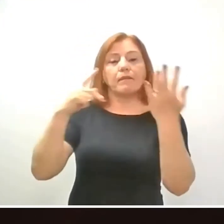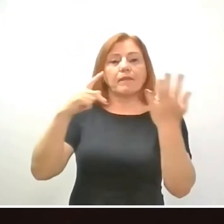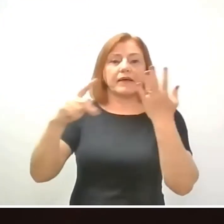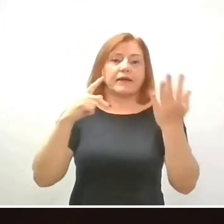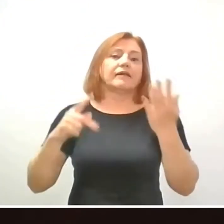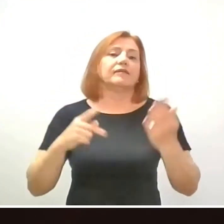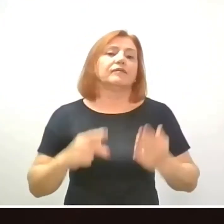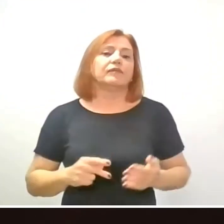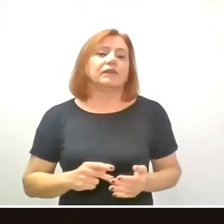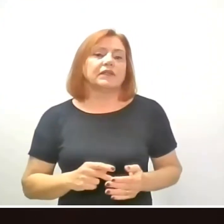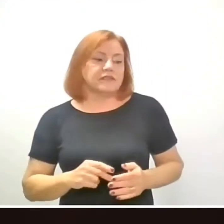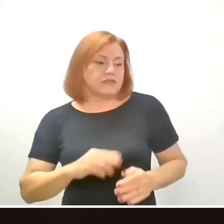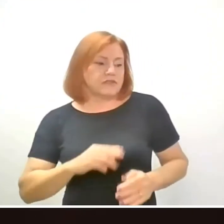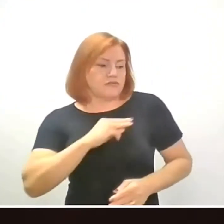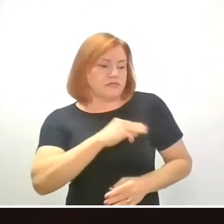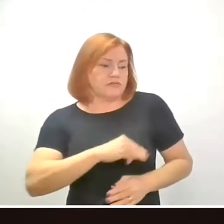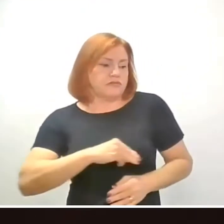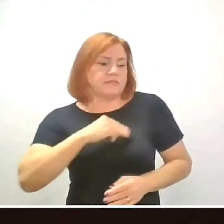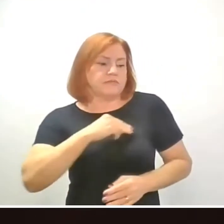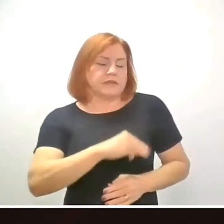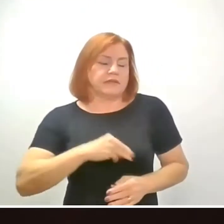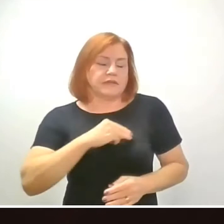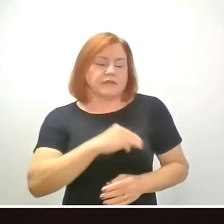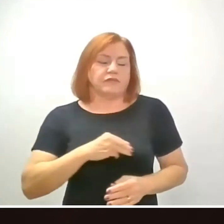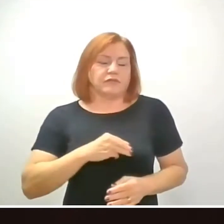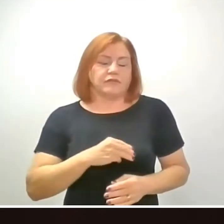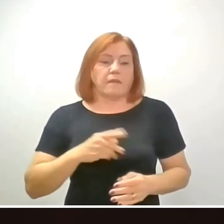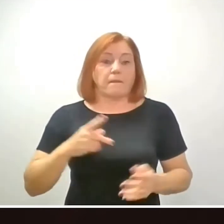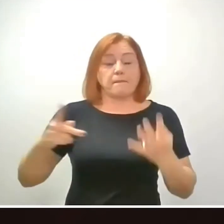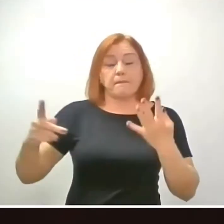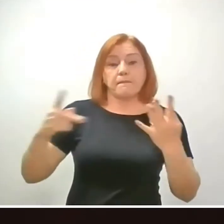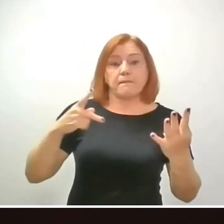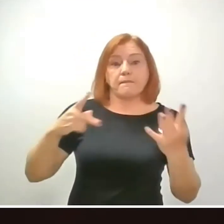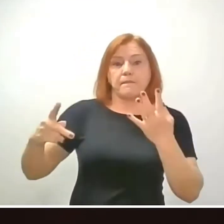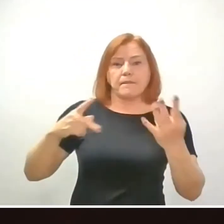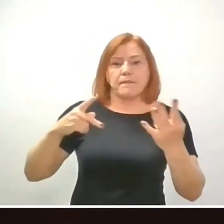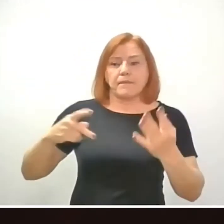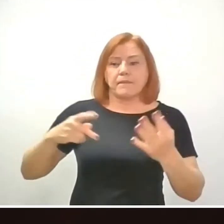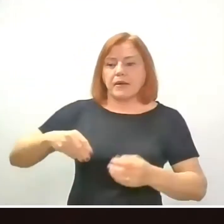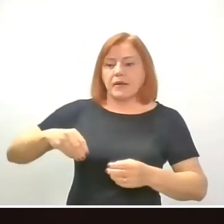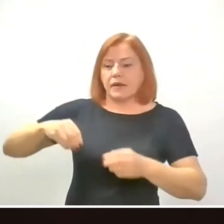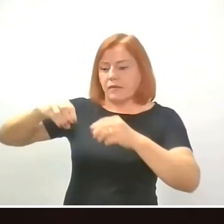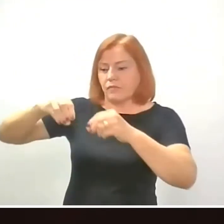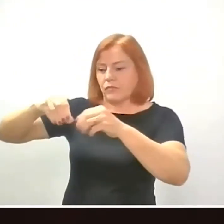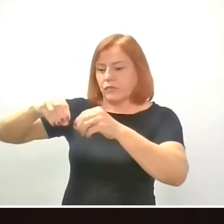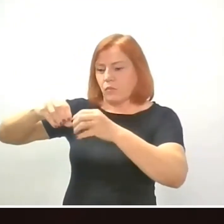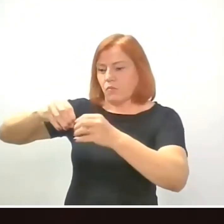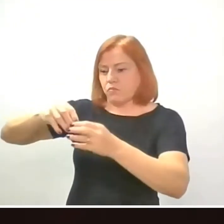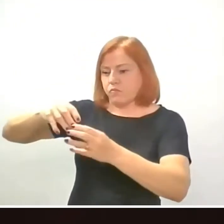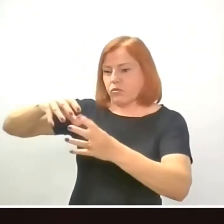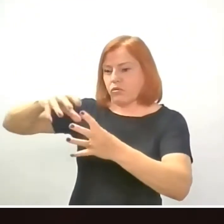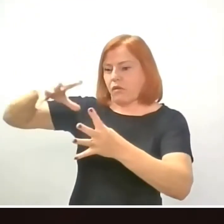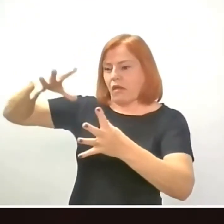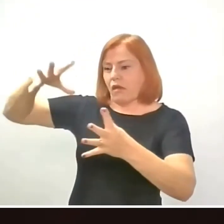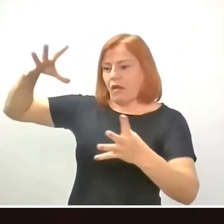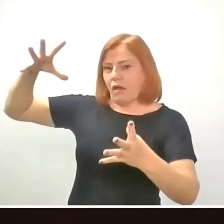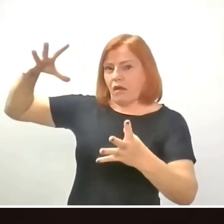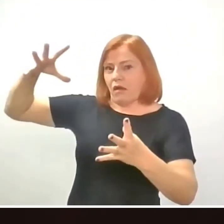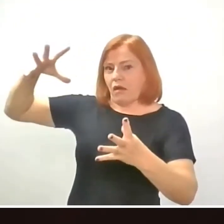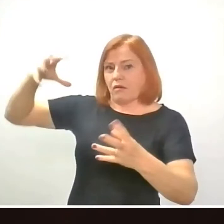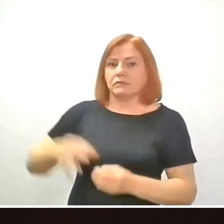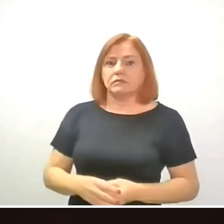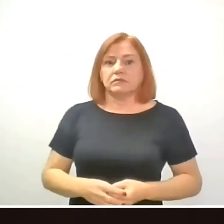É a parábola do fermento, Mateus 13, 33. Mas antes disso,